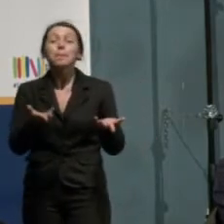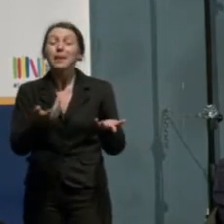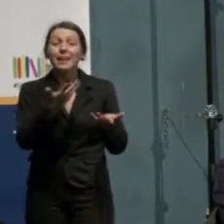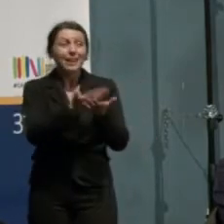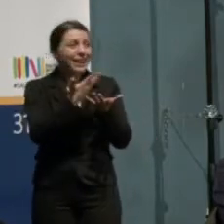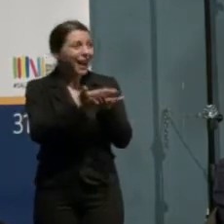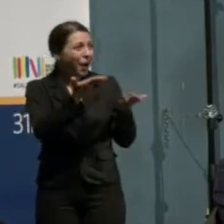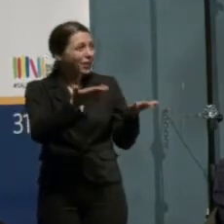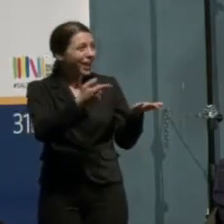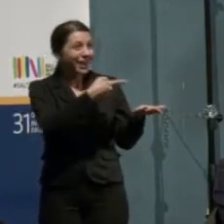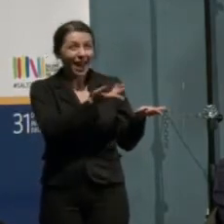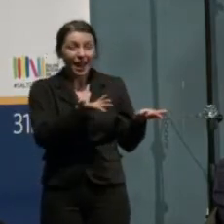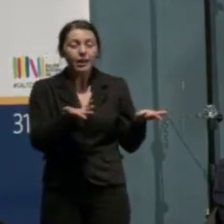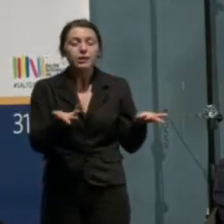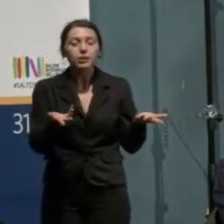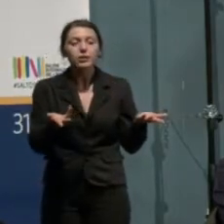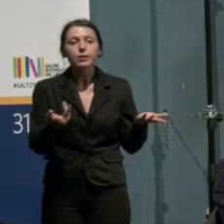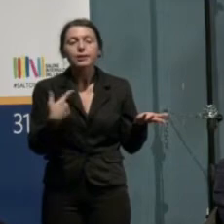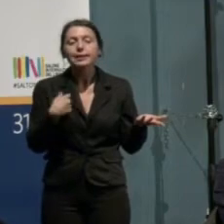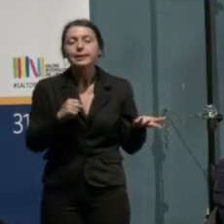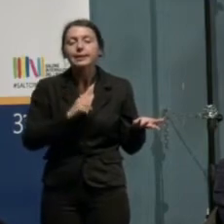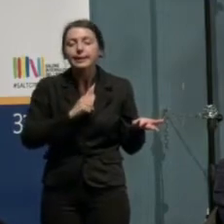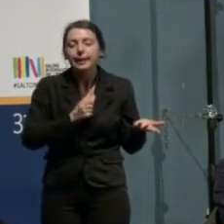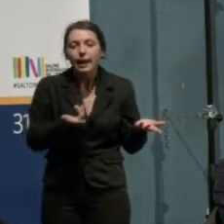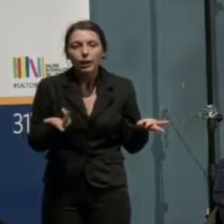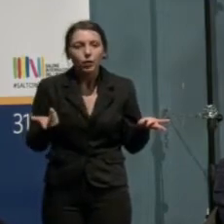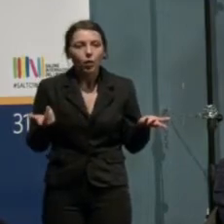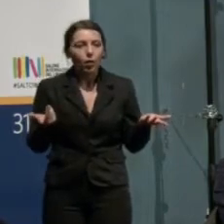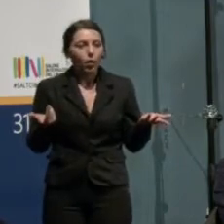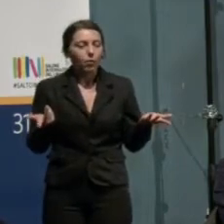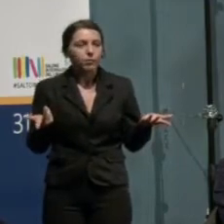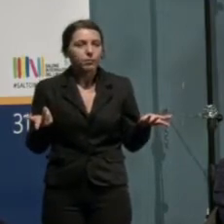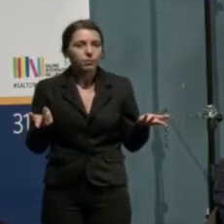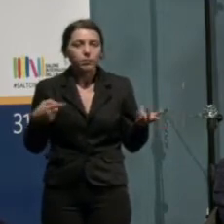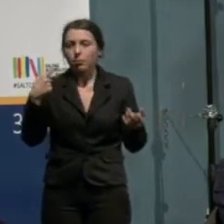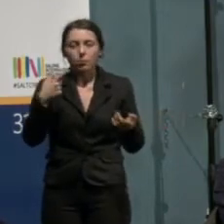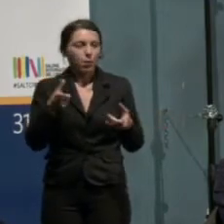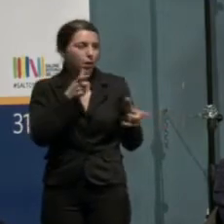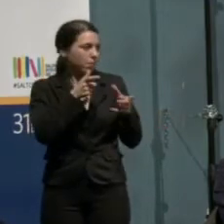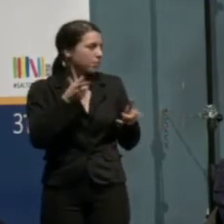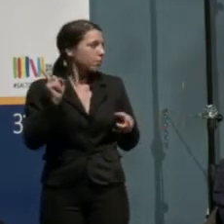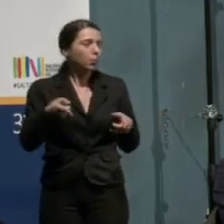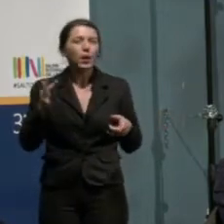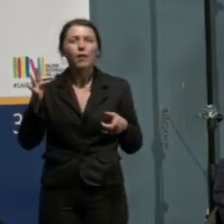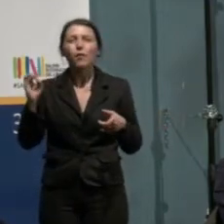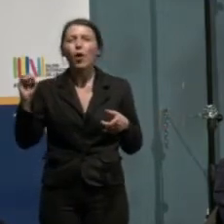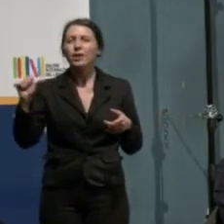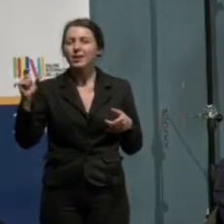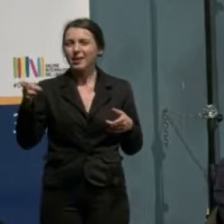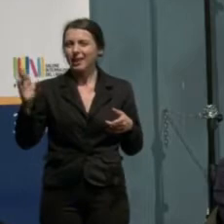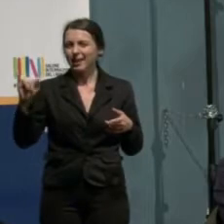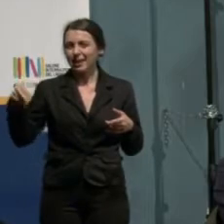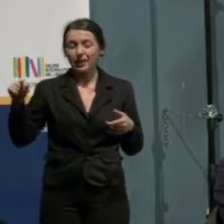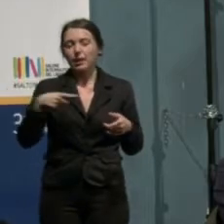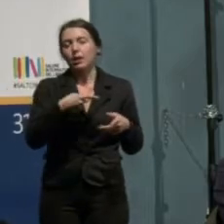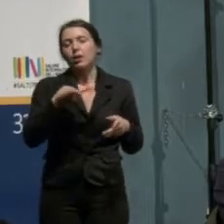raccontando ora alessandra sono sono credo adesso cominciamo a parlarne anche con con giuliano foschini giornalista di repubblica uno degli inviati che con